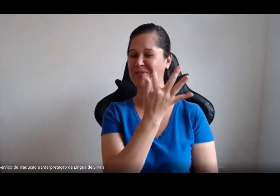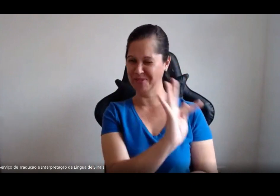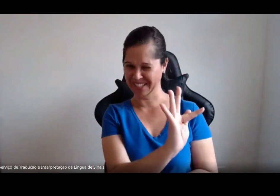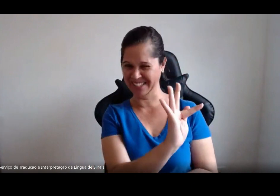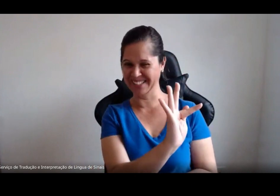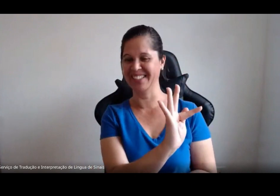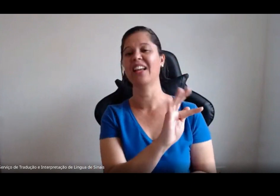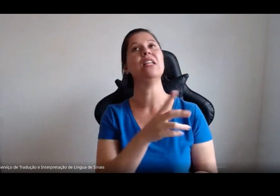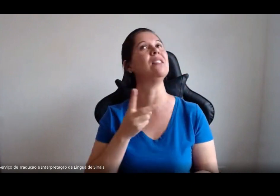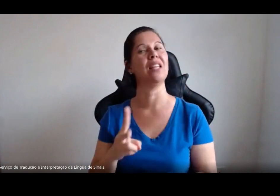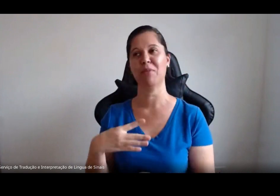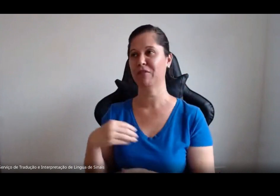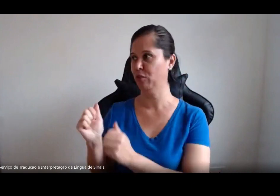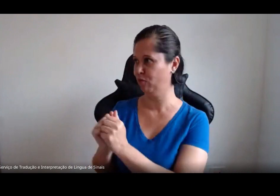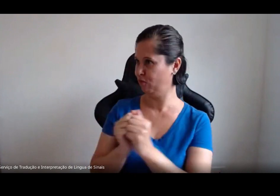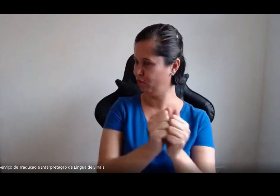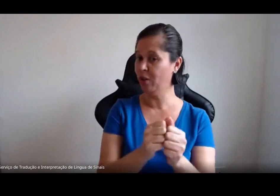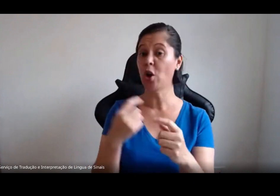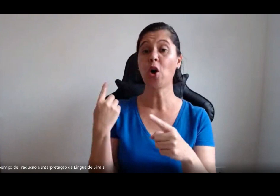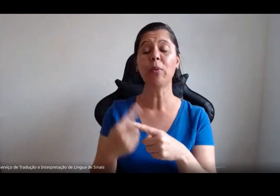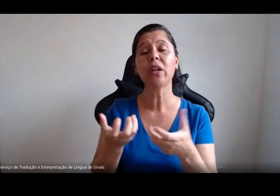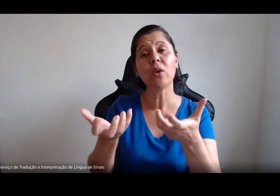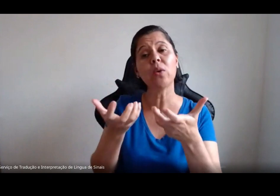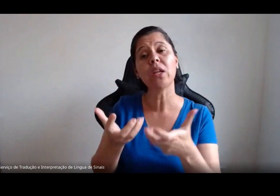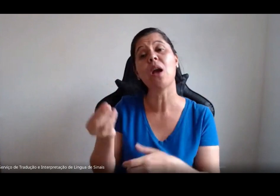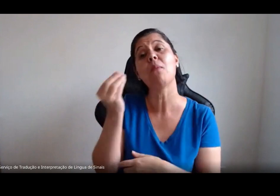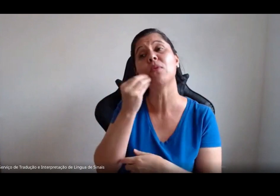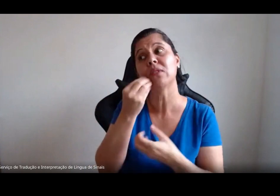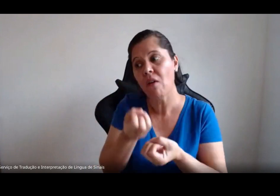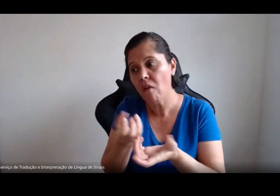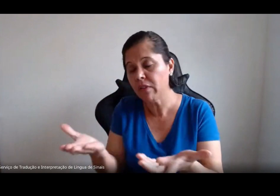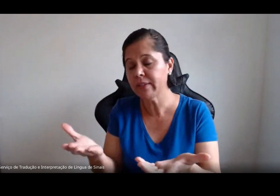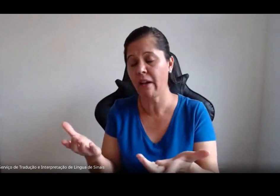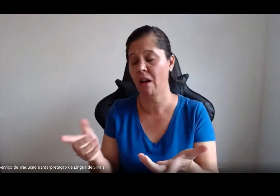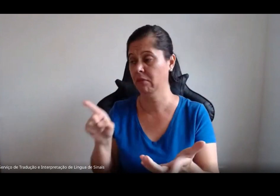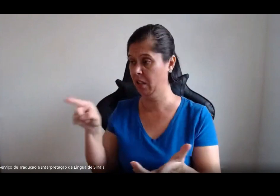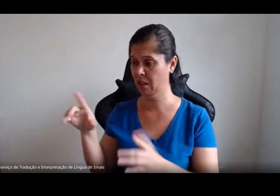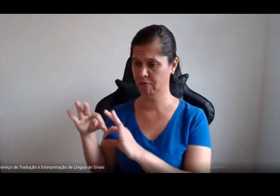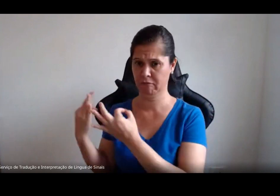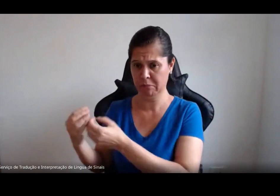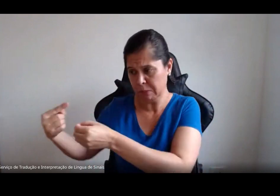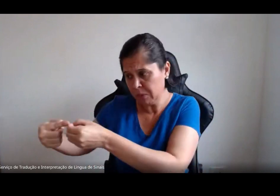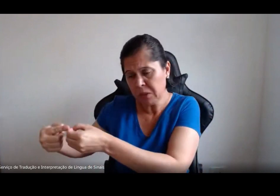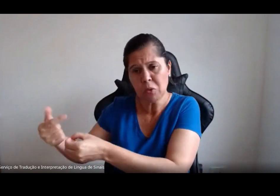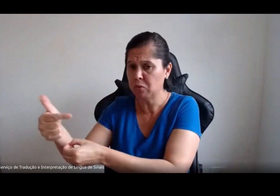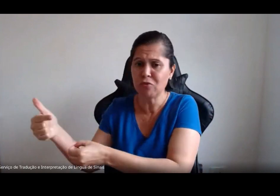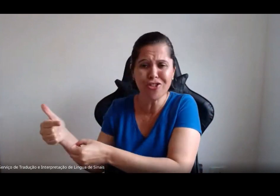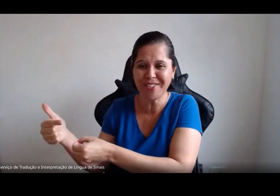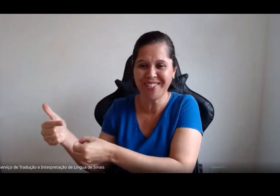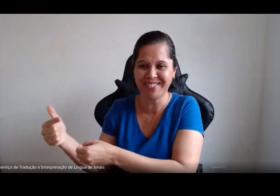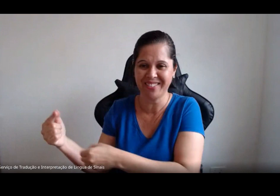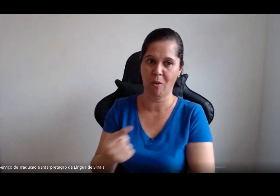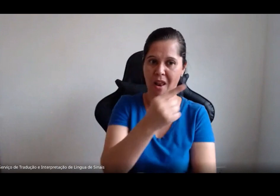na França, e eu sempre carregando meus filhos, porque eu queria dar-lhes a oportunidade que eu não tivera.